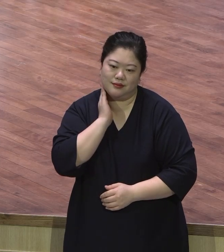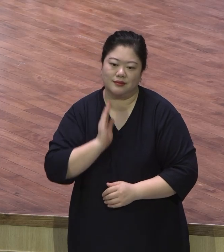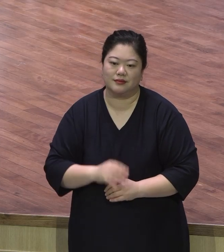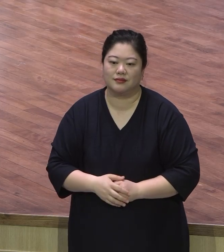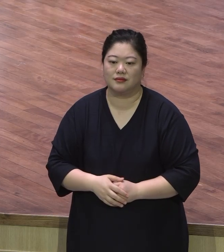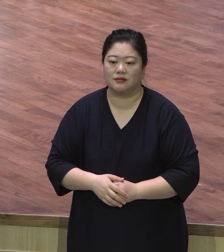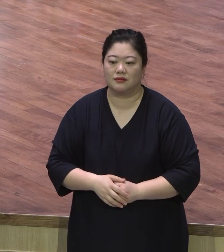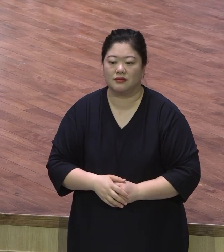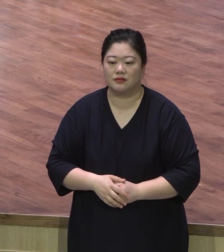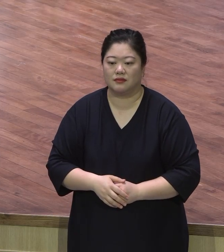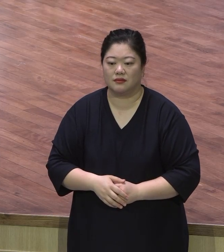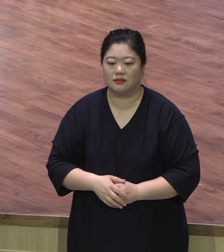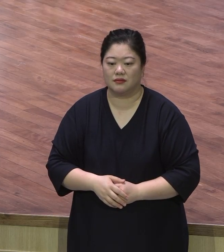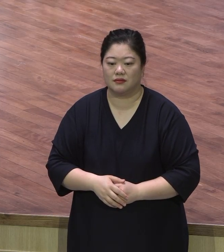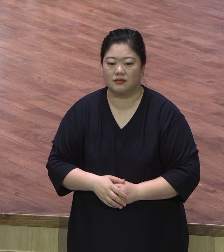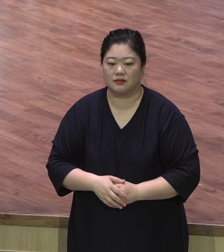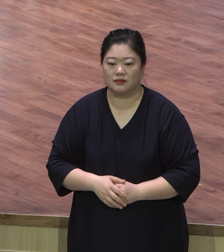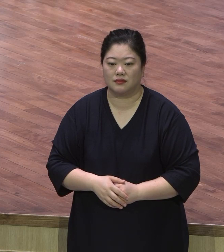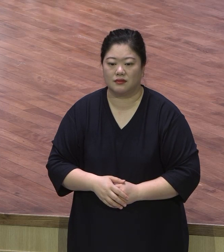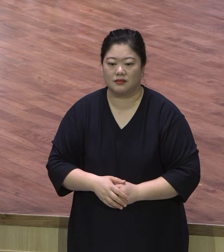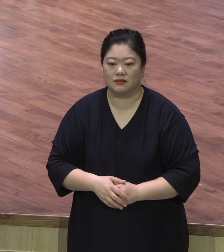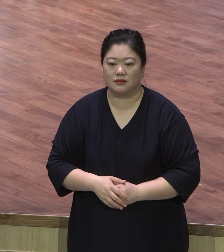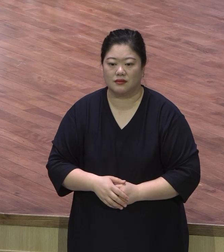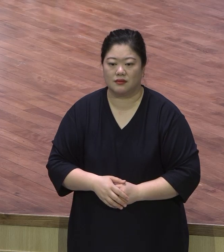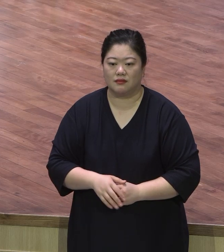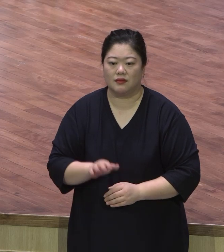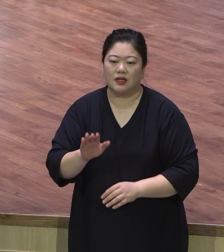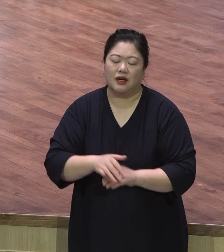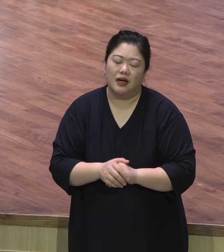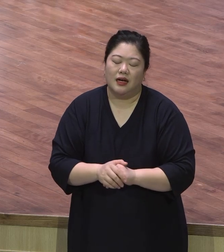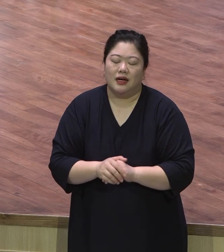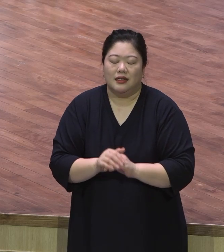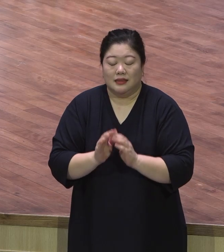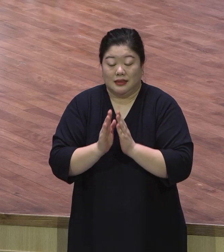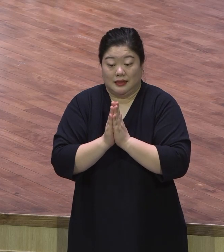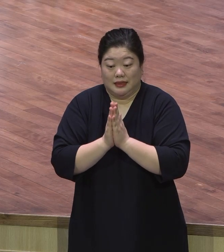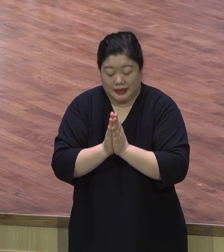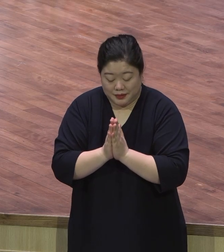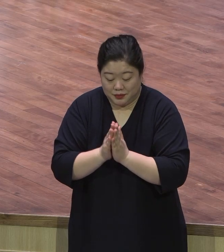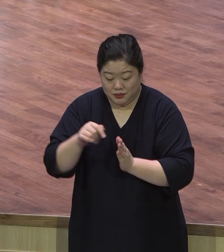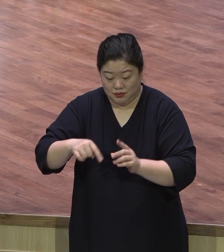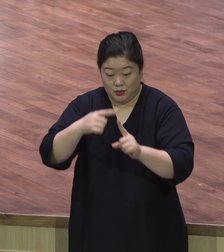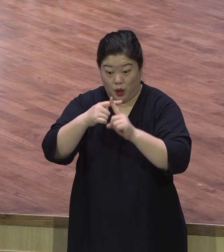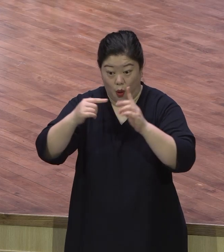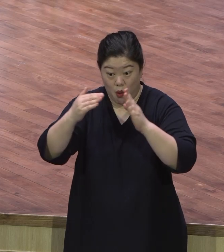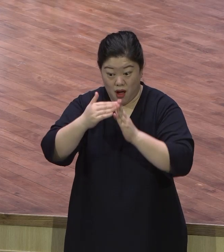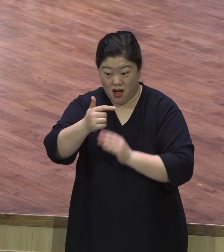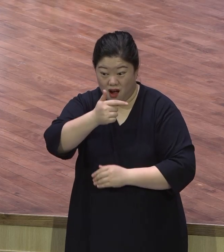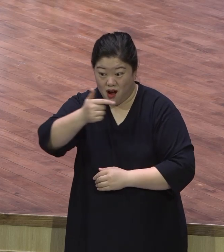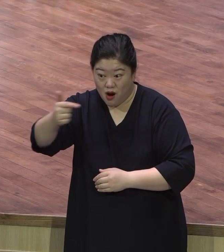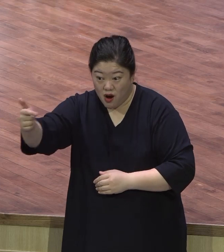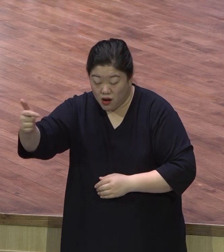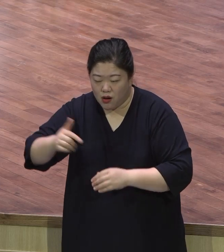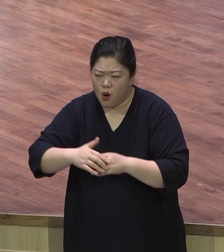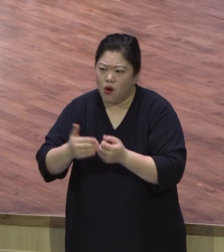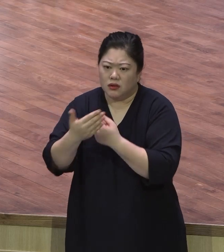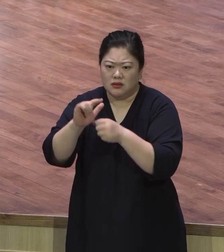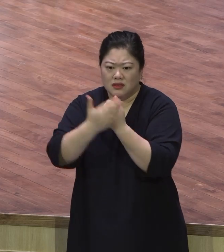예배에 쏜 안수십사 볼 때 얼마나 웃겠습니까 속으로 이 큰 교회가 대장할 사람이 없어